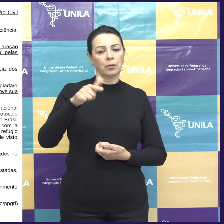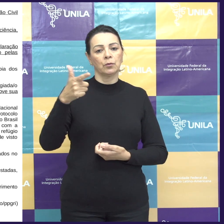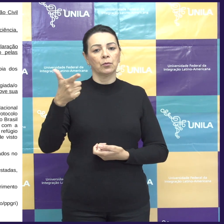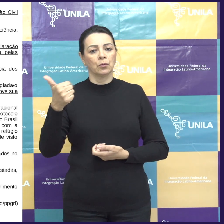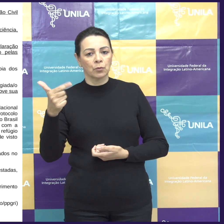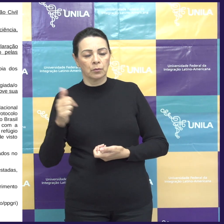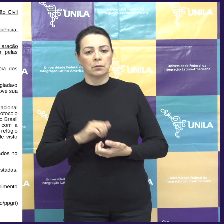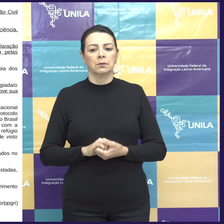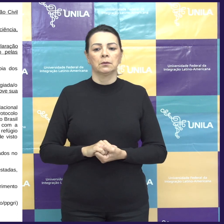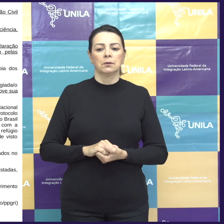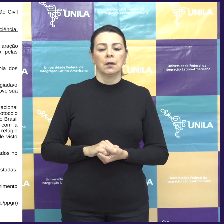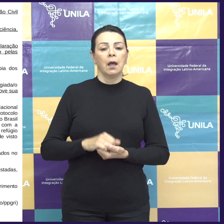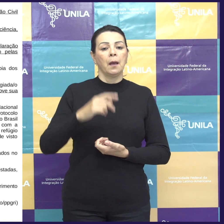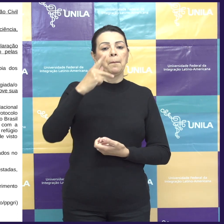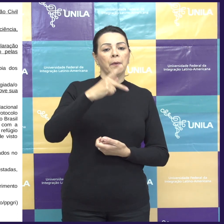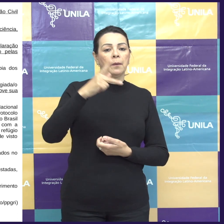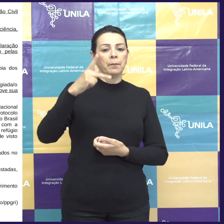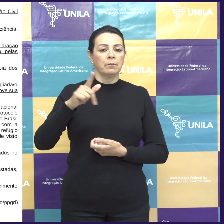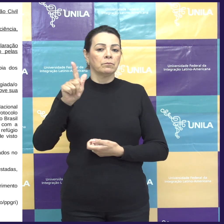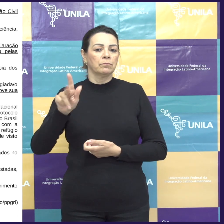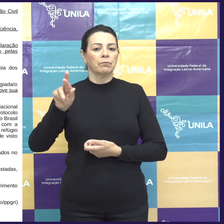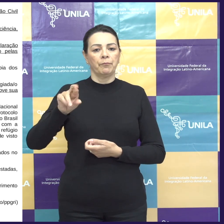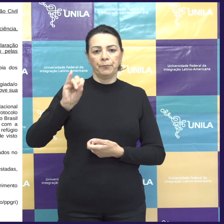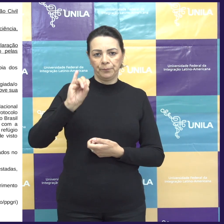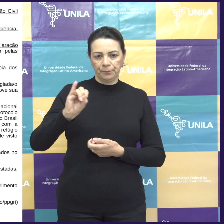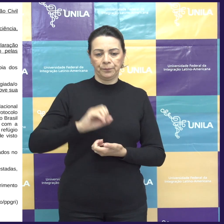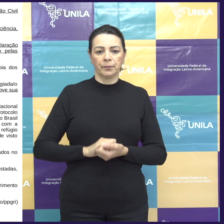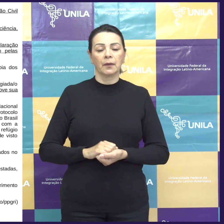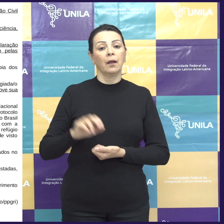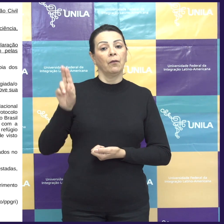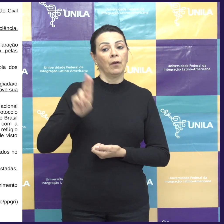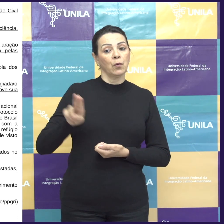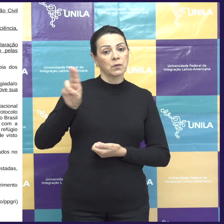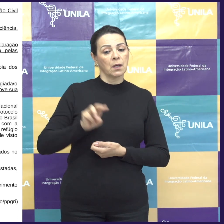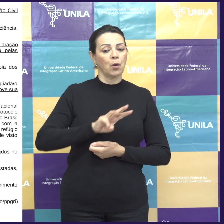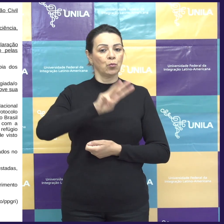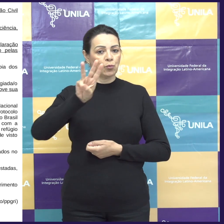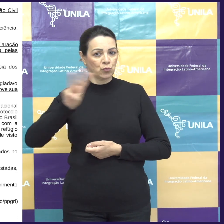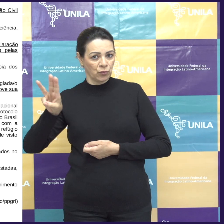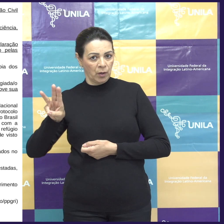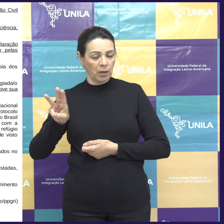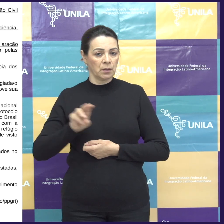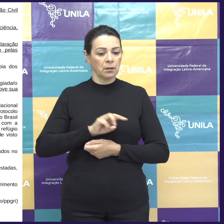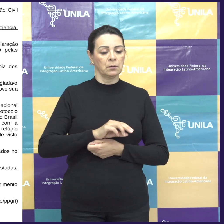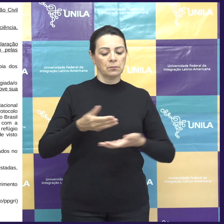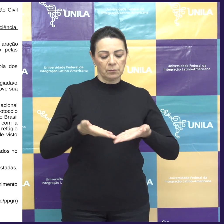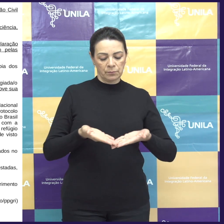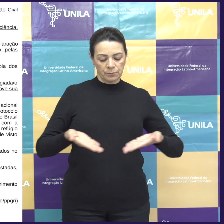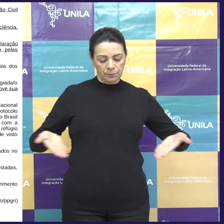4.12. O PPG-RI utilizará do site do programa